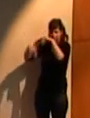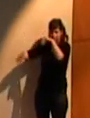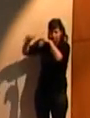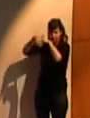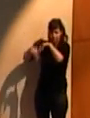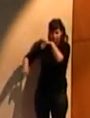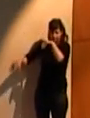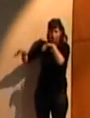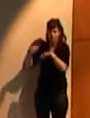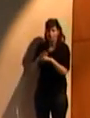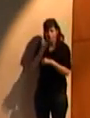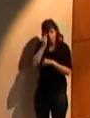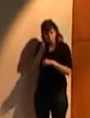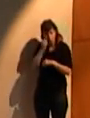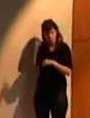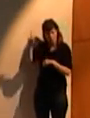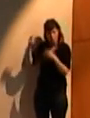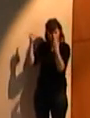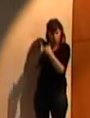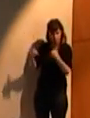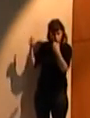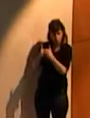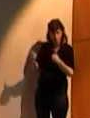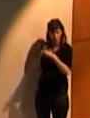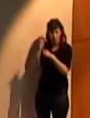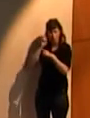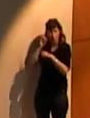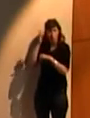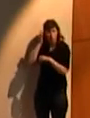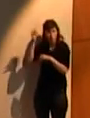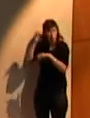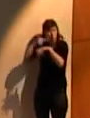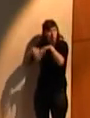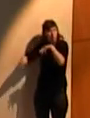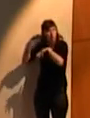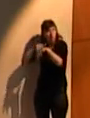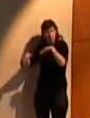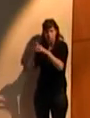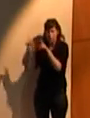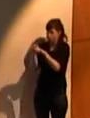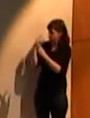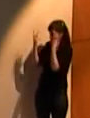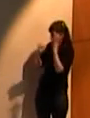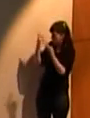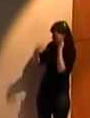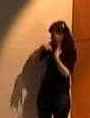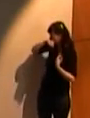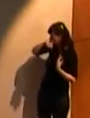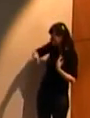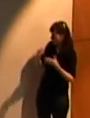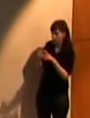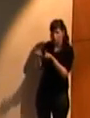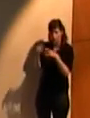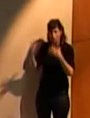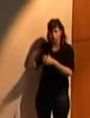Voilà. L'eau est souvent revenue aussi bien pour les questions de son que de vue et aussi la volonté de pouvoir